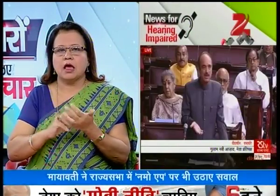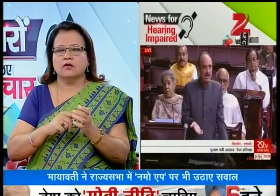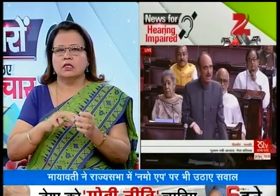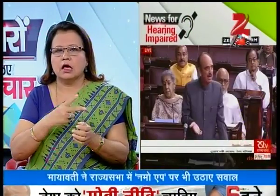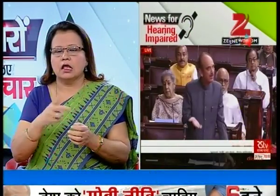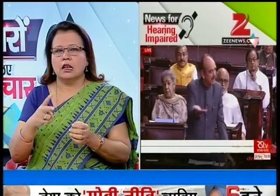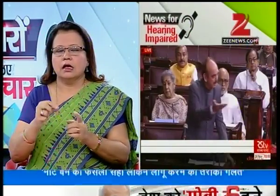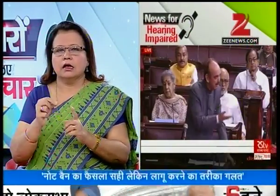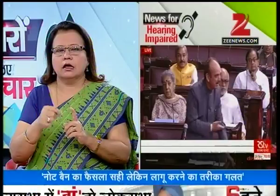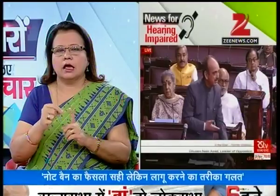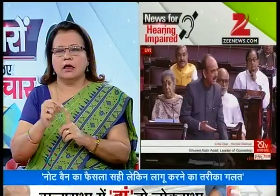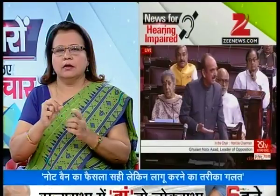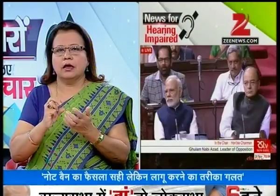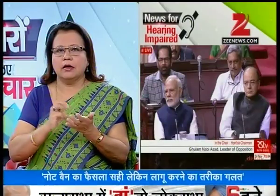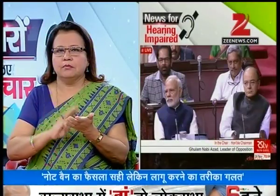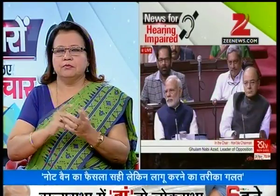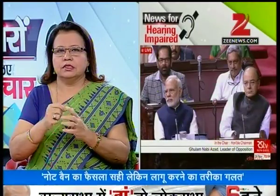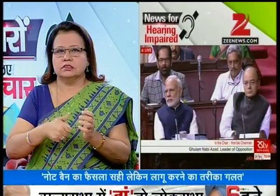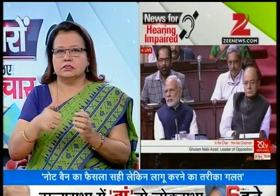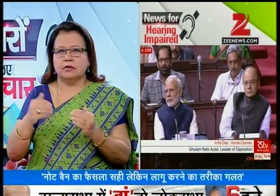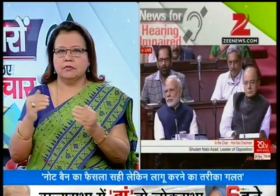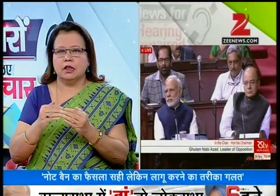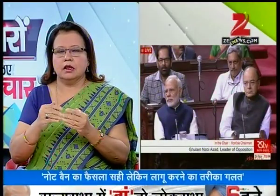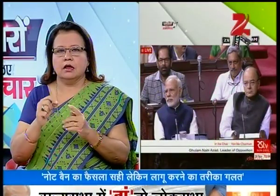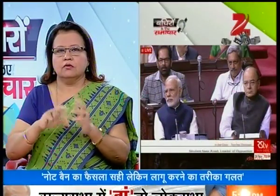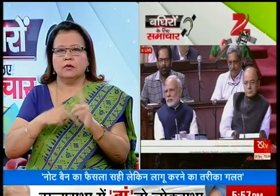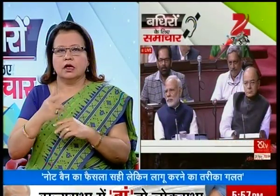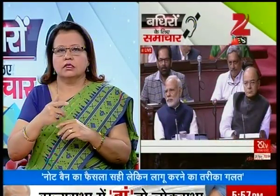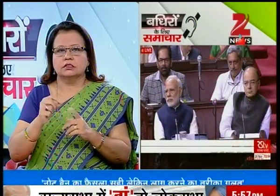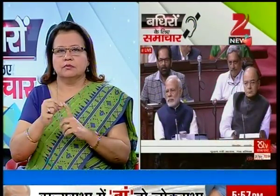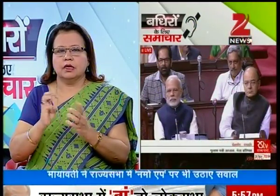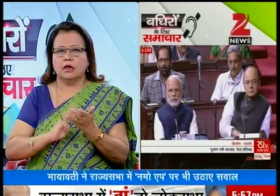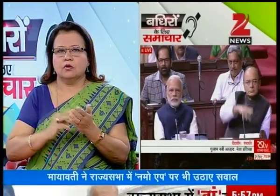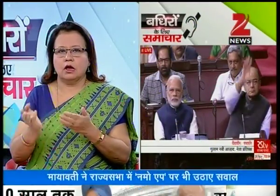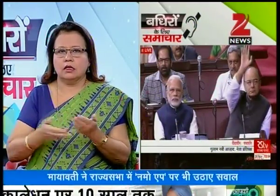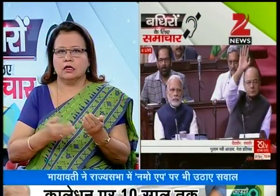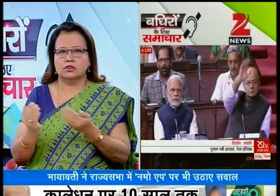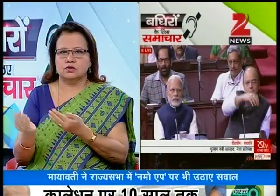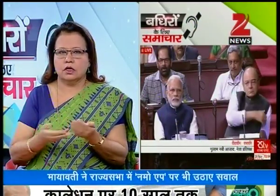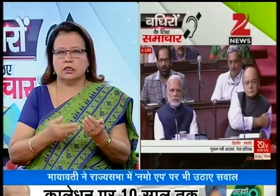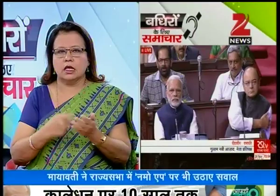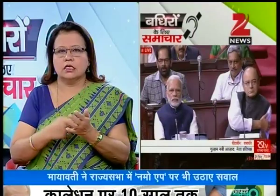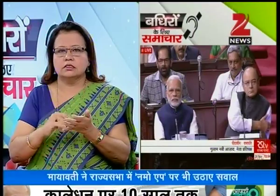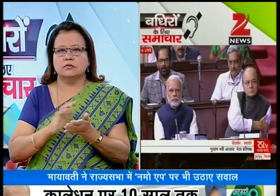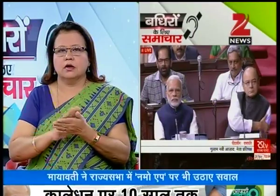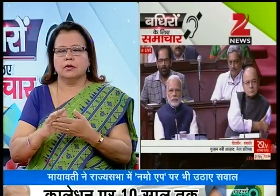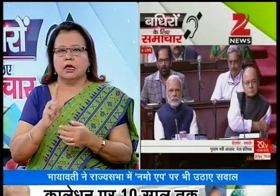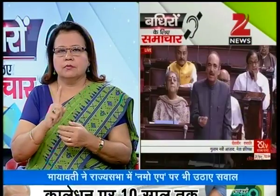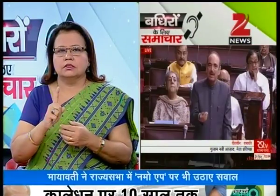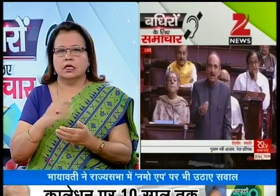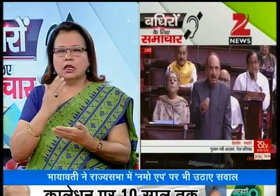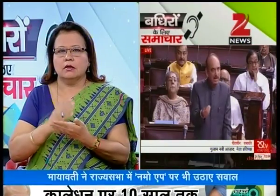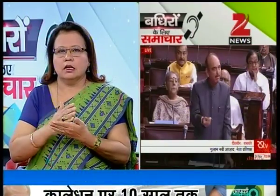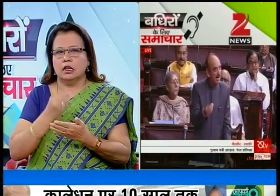समेत बाकी सांसदों की बात सुनी विपक्षी सांसदों ने पीएम मोदी के सदन में आने का स्वागत किया राज्यसभा में